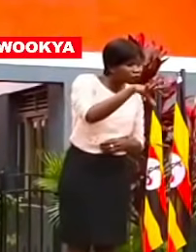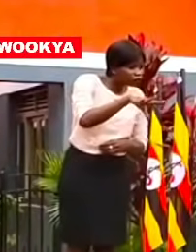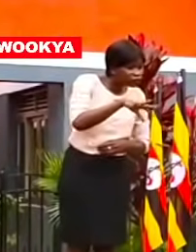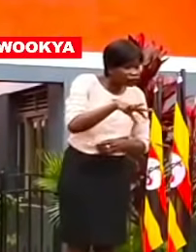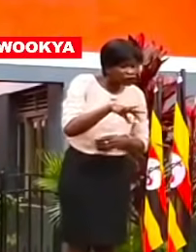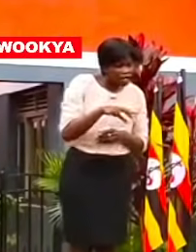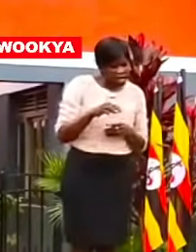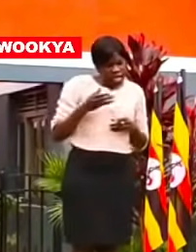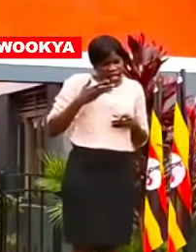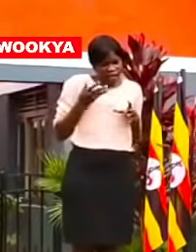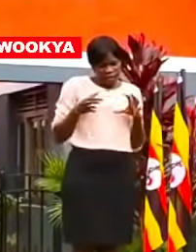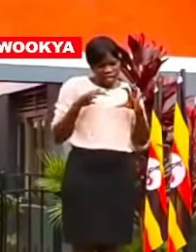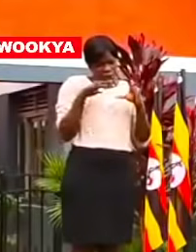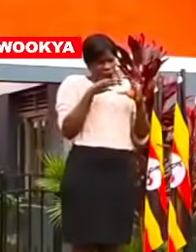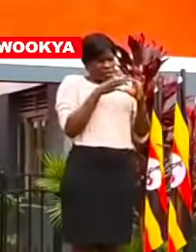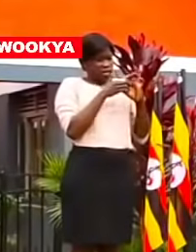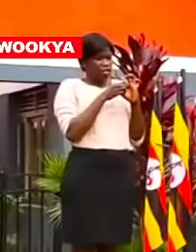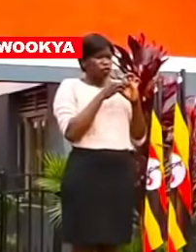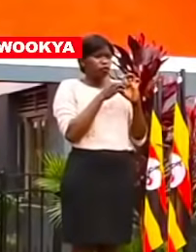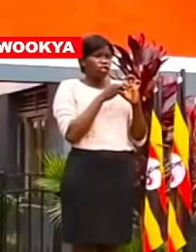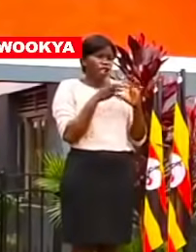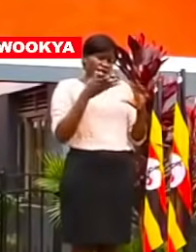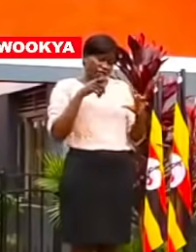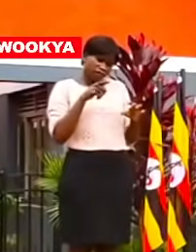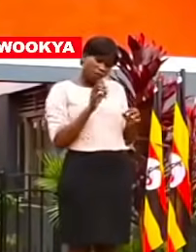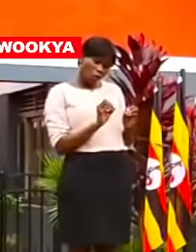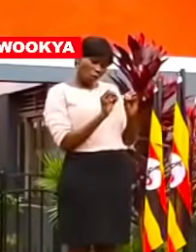ziina akakwate